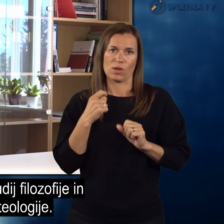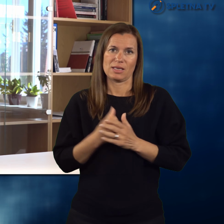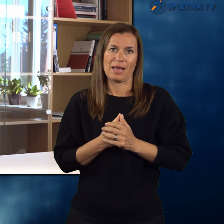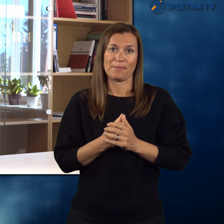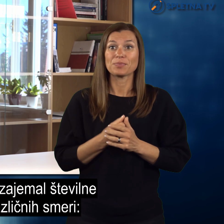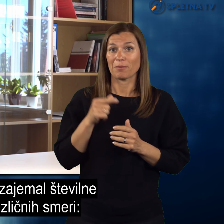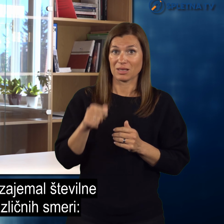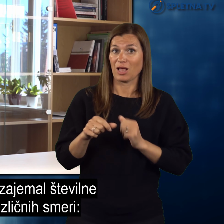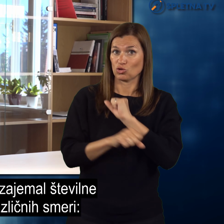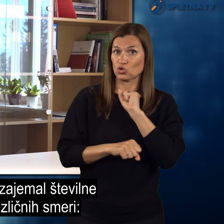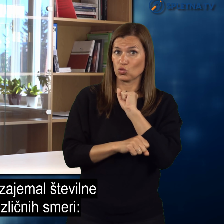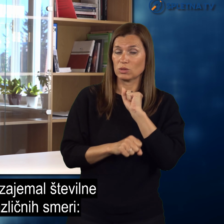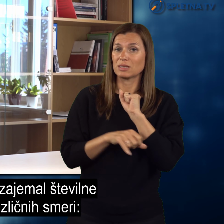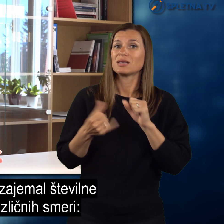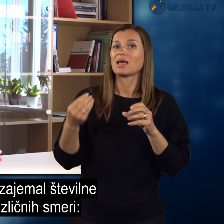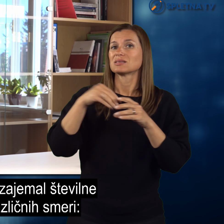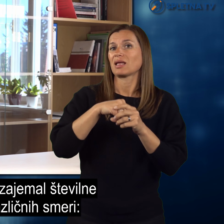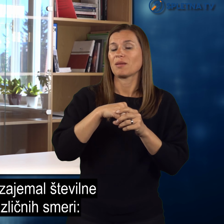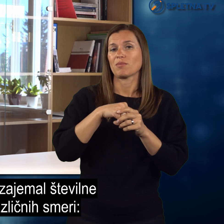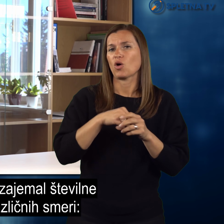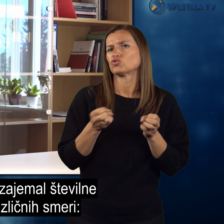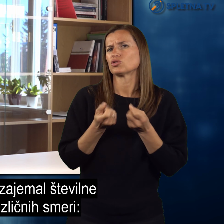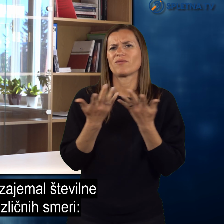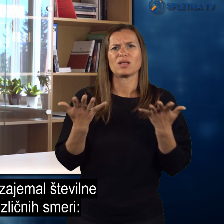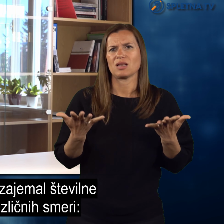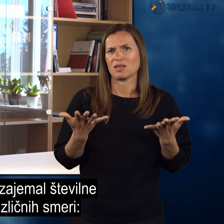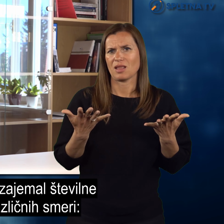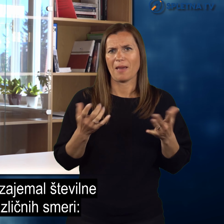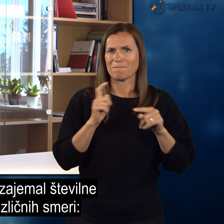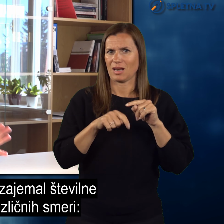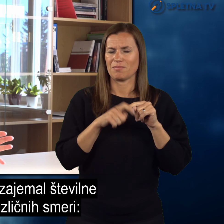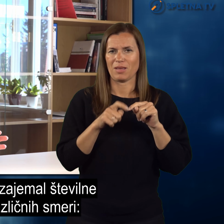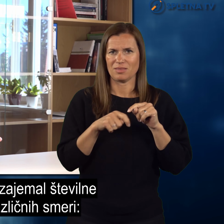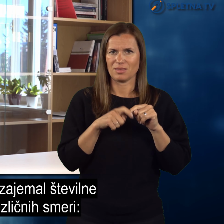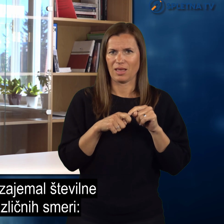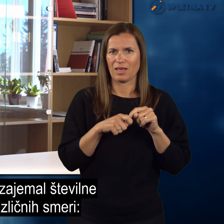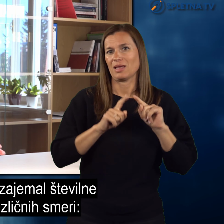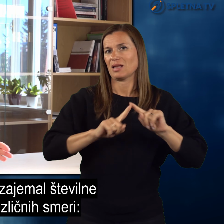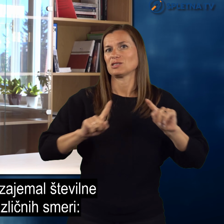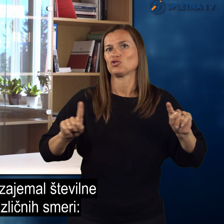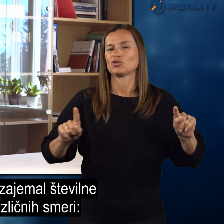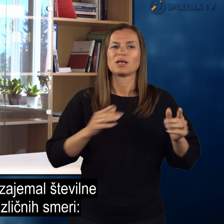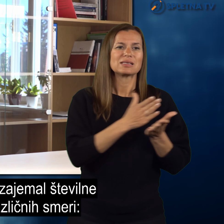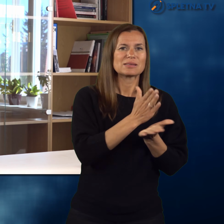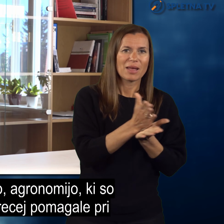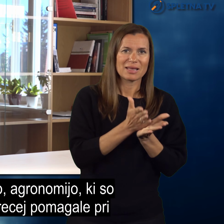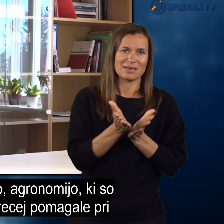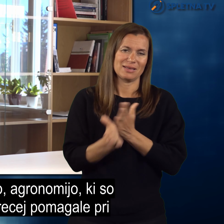teologije. Je pa ta študij zajemal številne predmete različnih